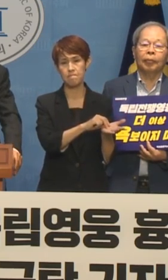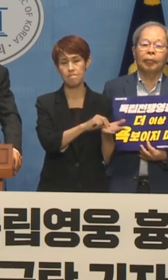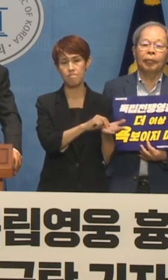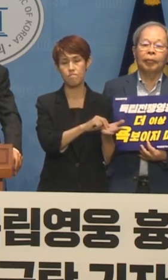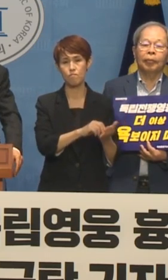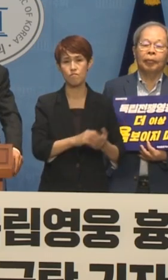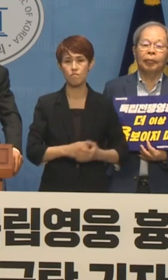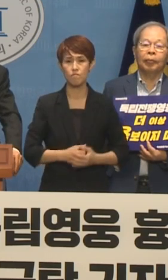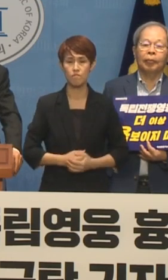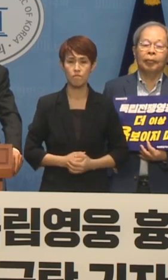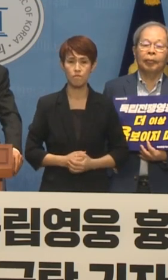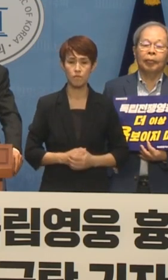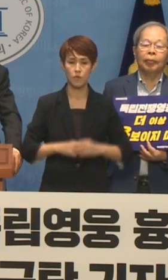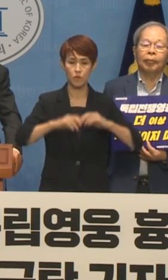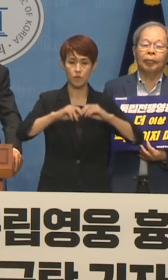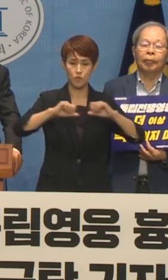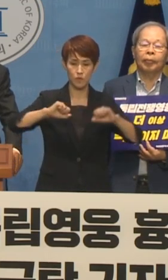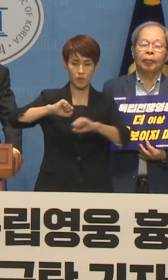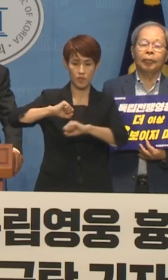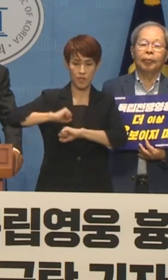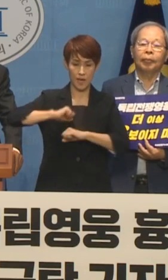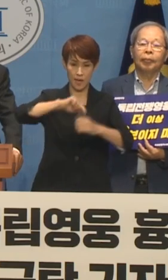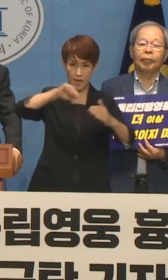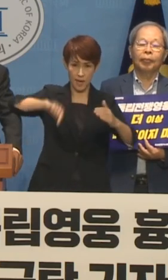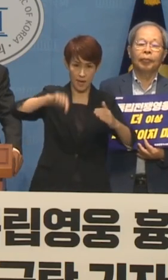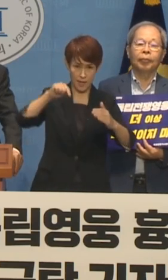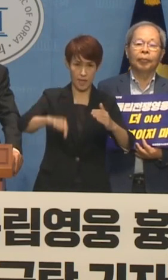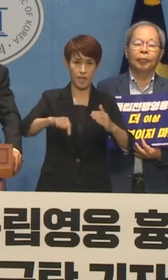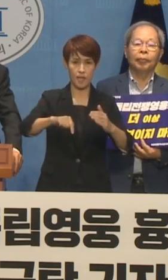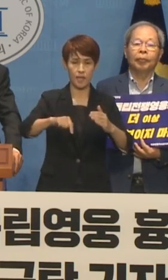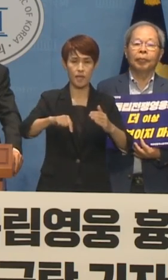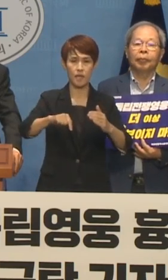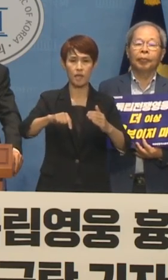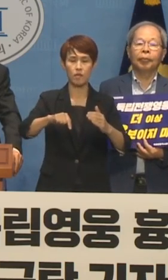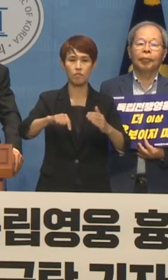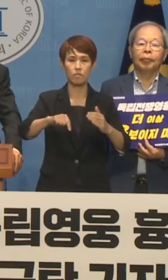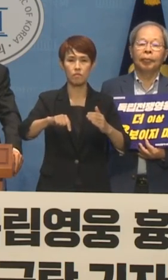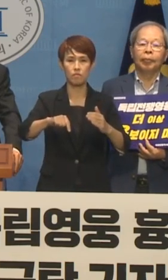포기되지 않고 육사 내에 흉상물을